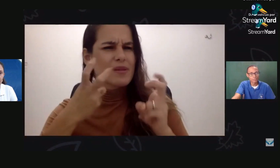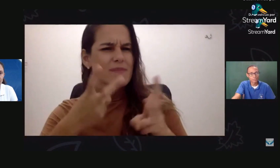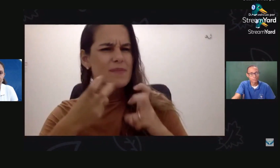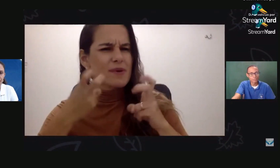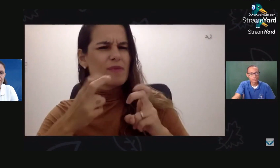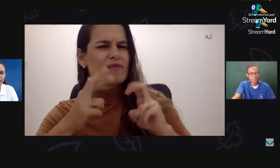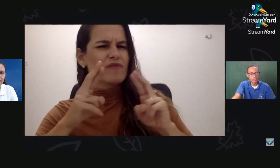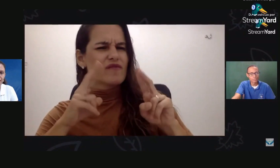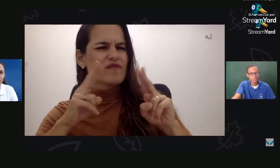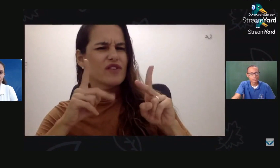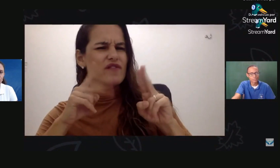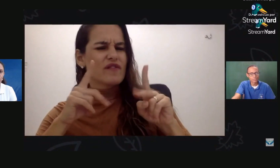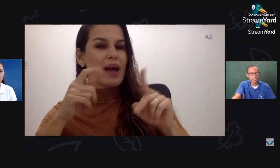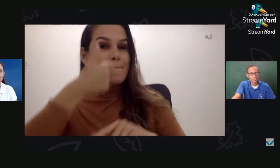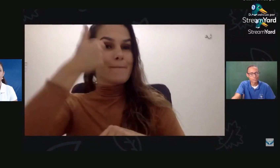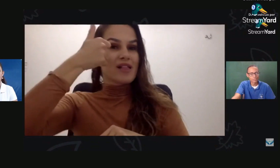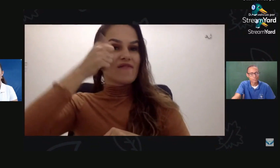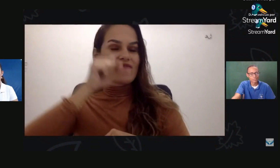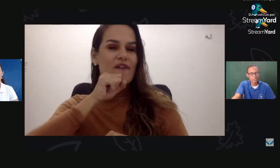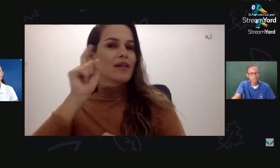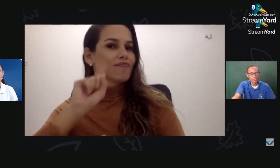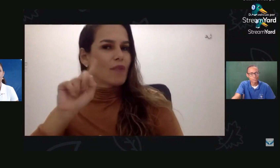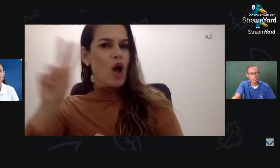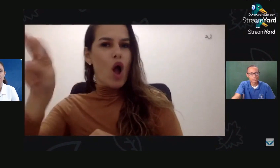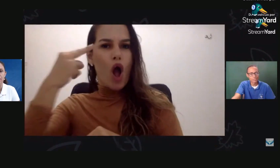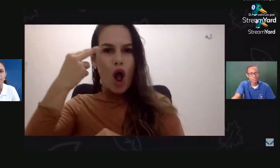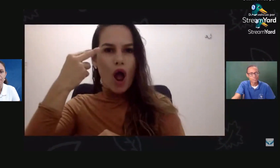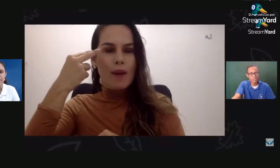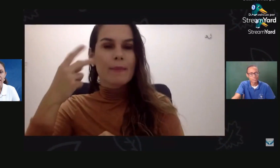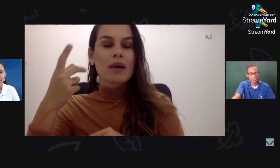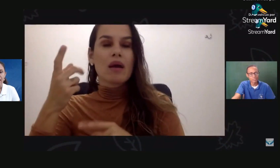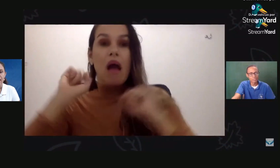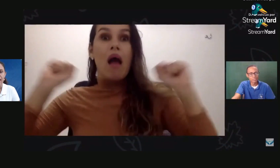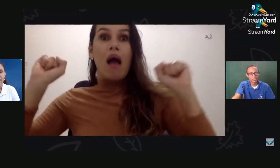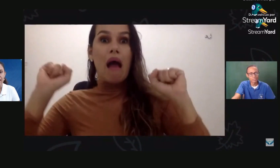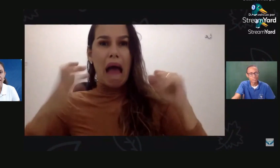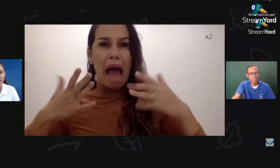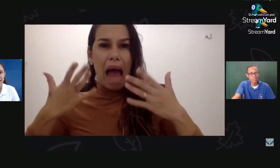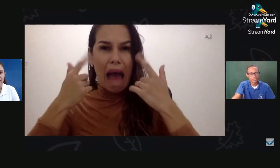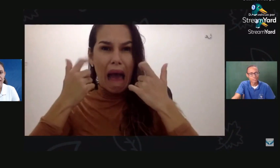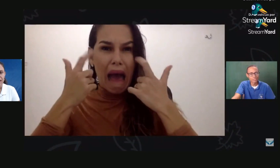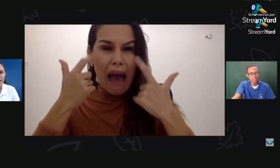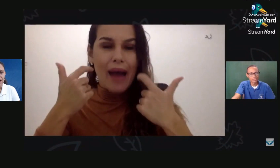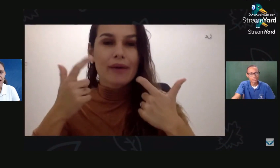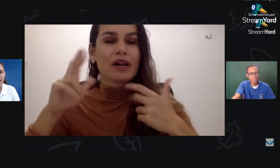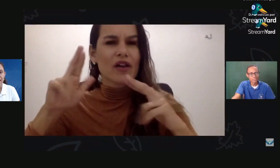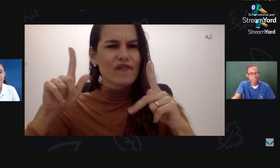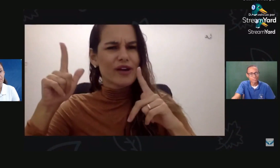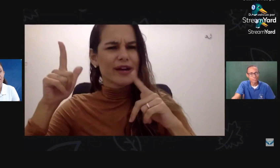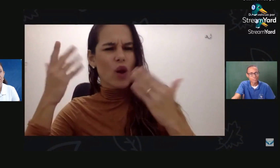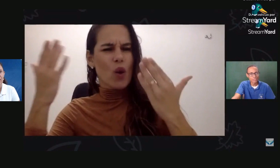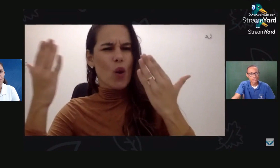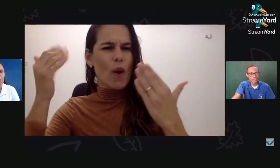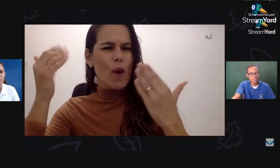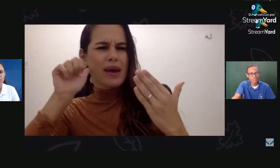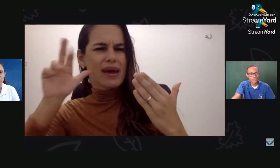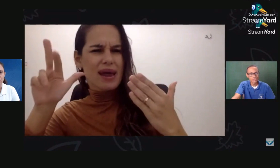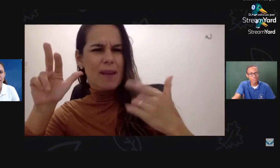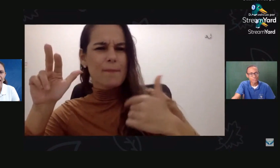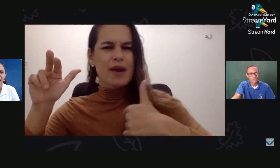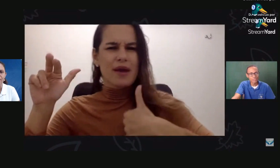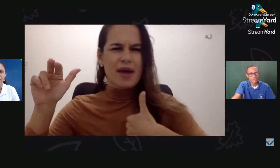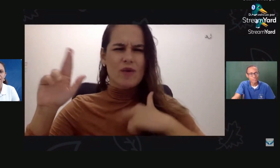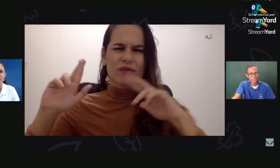realmente percebia nada, eu era surda e as pessoas ainda não tinham percebido. E aí, né, minha irmã